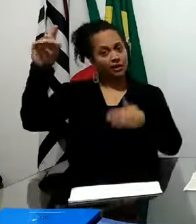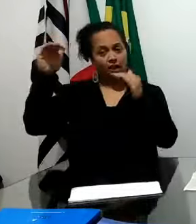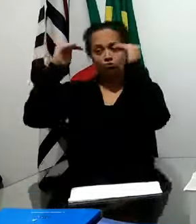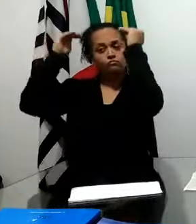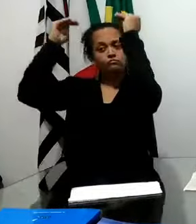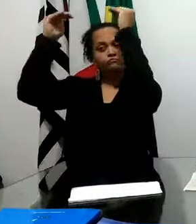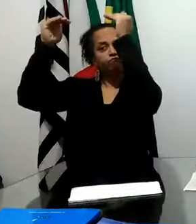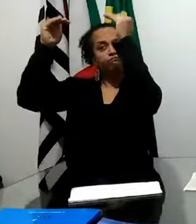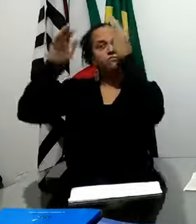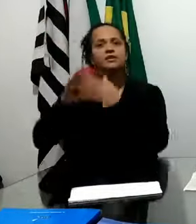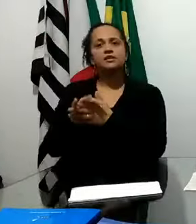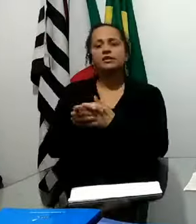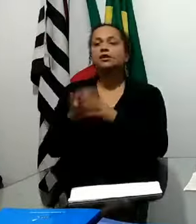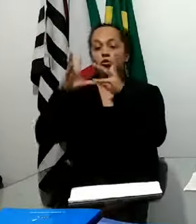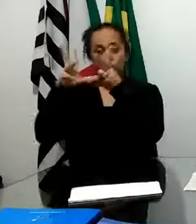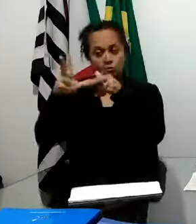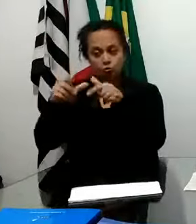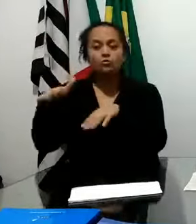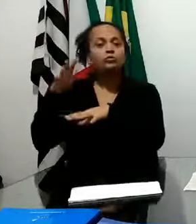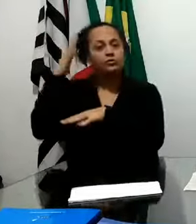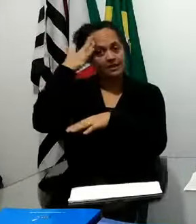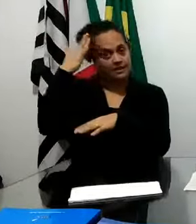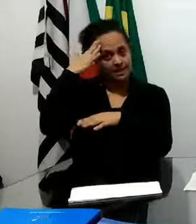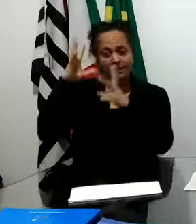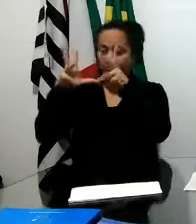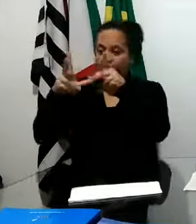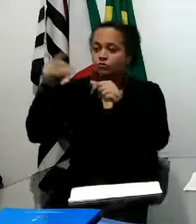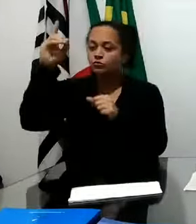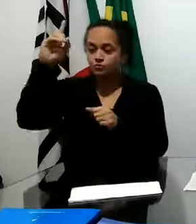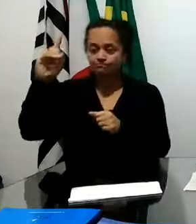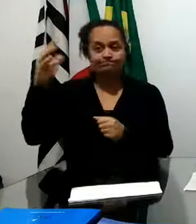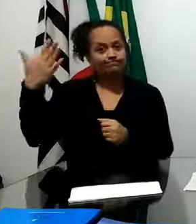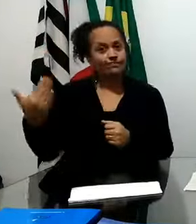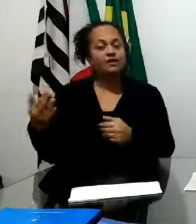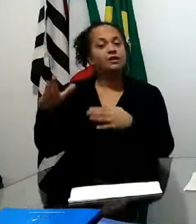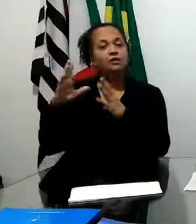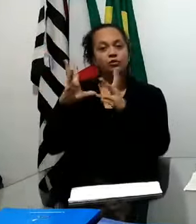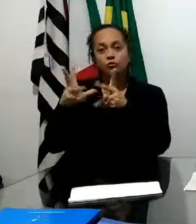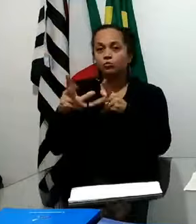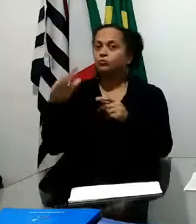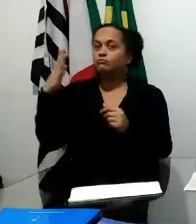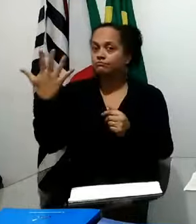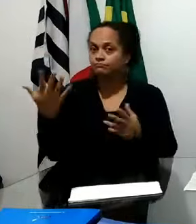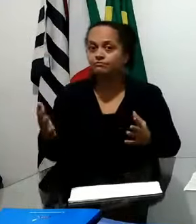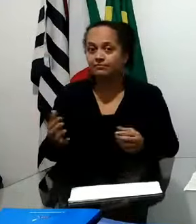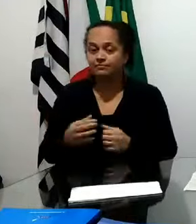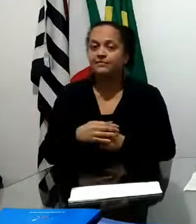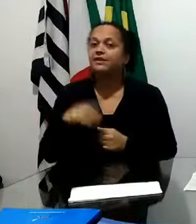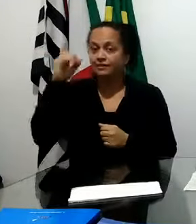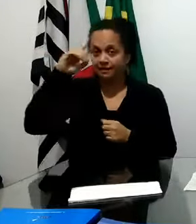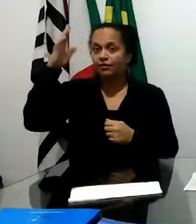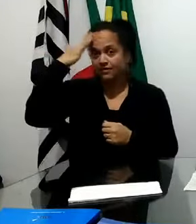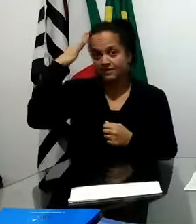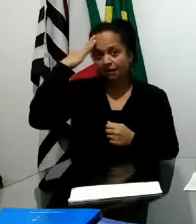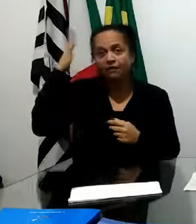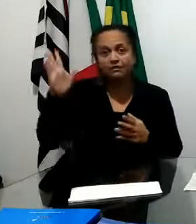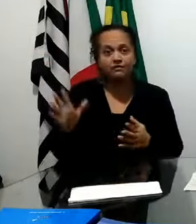soberano, Deus é onisciente, onipotente, onipresente, Ele sabe tudo, amém?